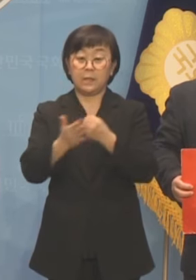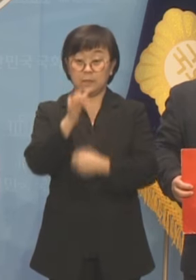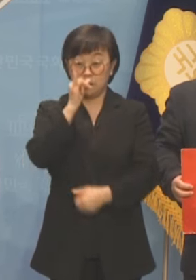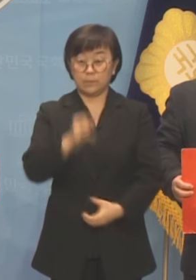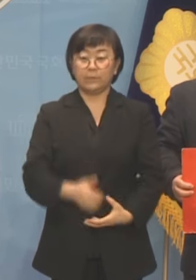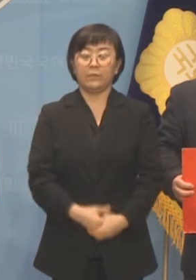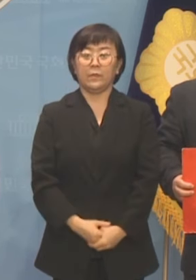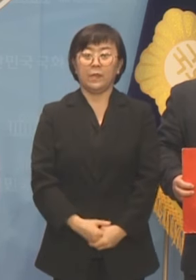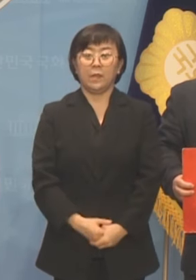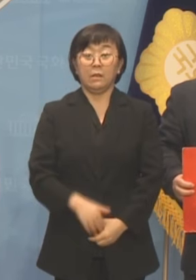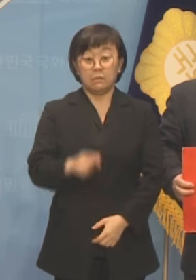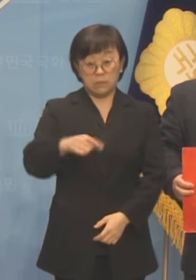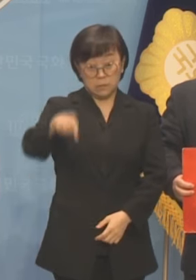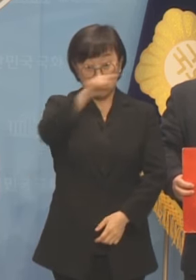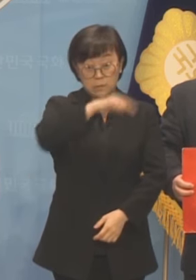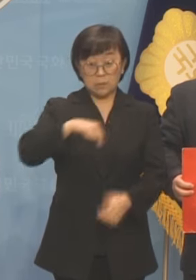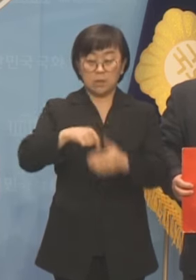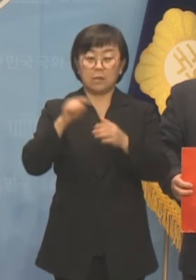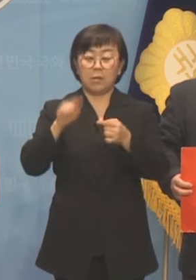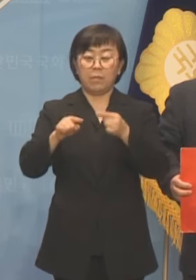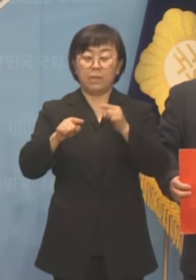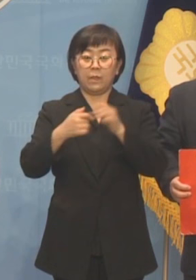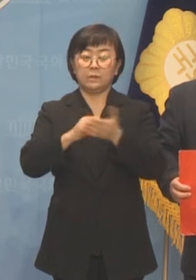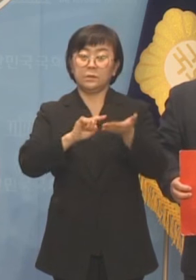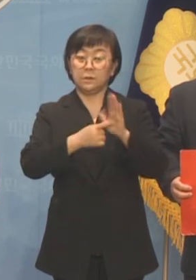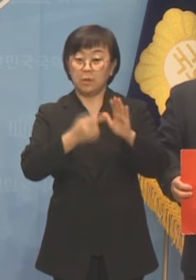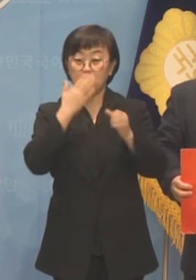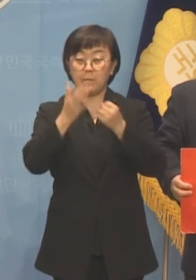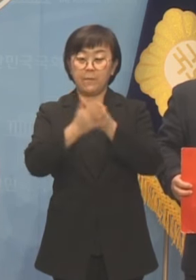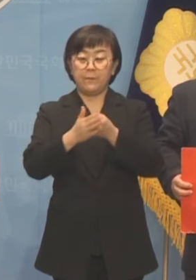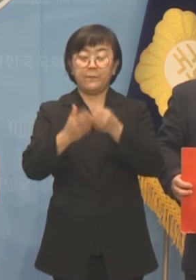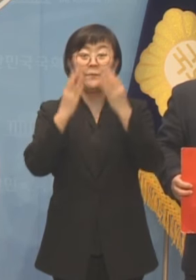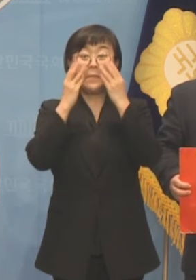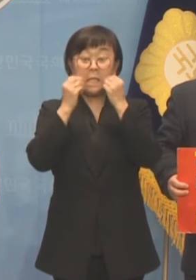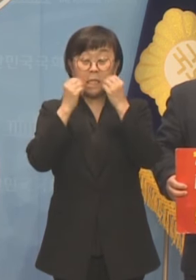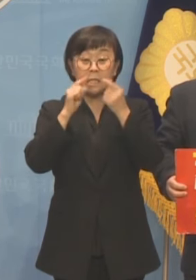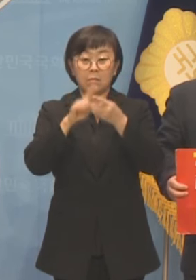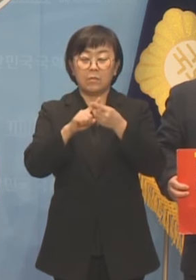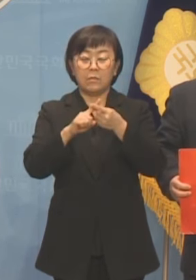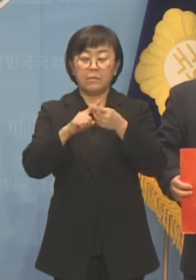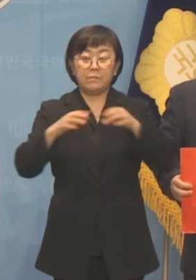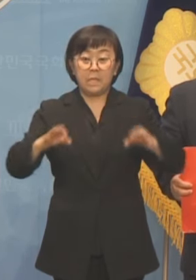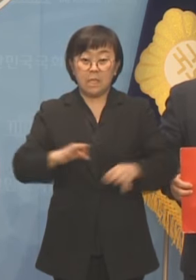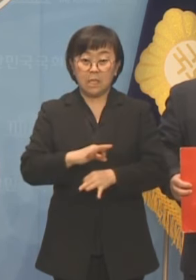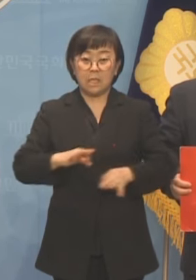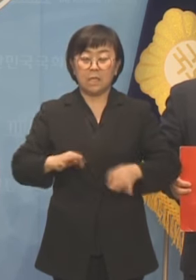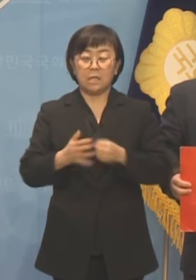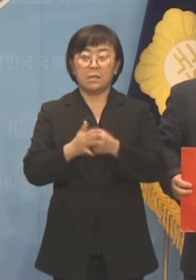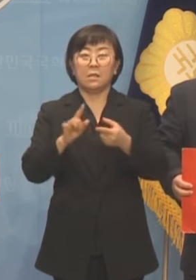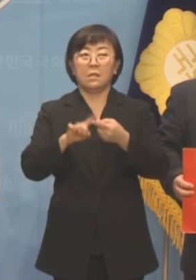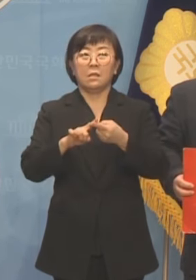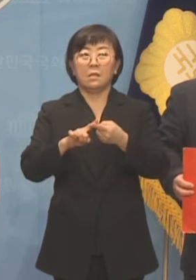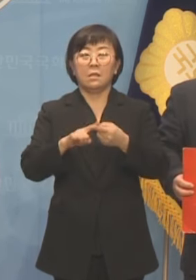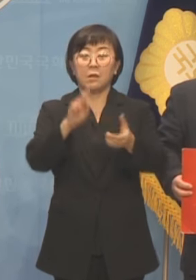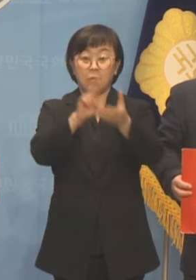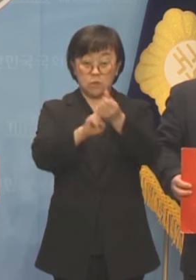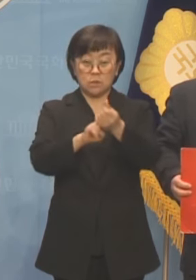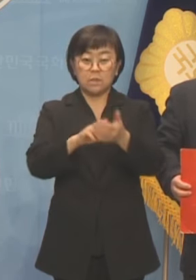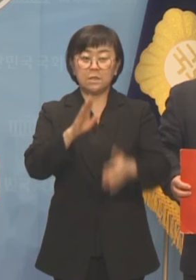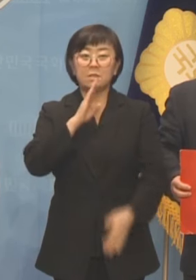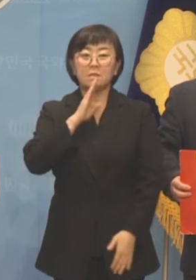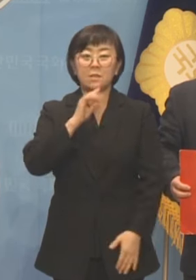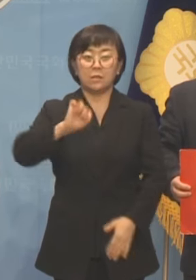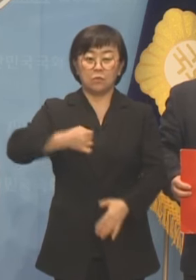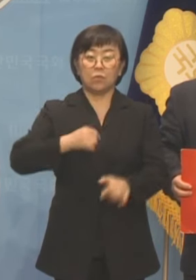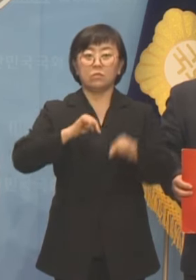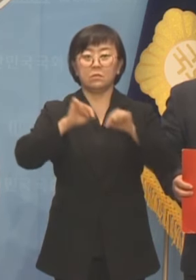있습니다 저들의 이러한 드러나는 온갖 비리는 감축이 급급한 말도 안 되는